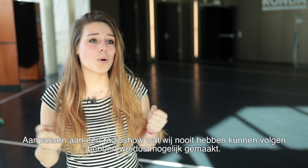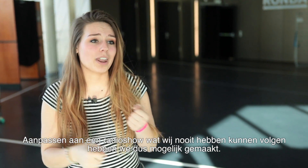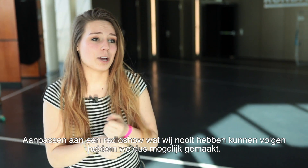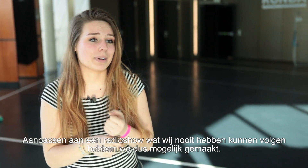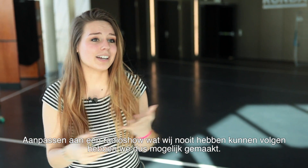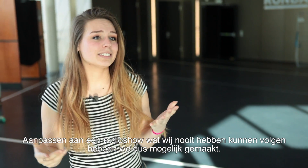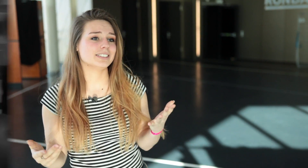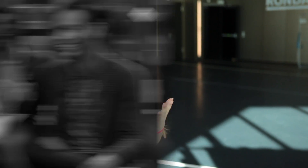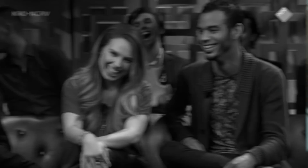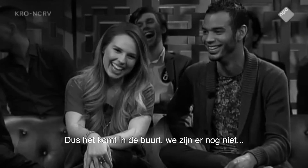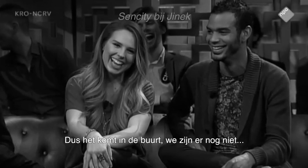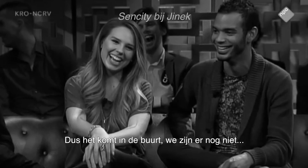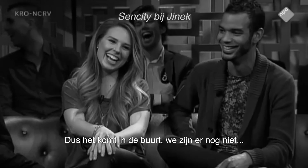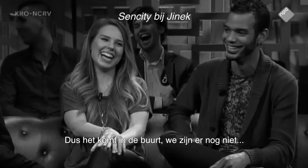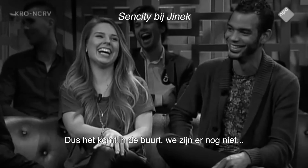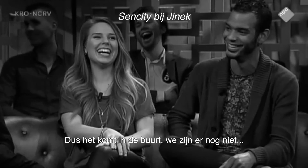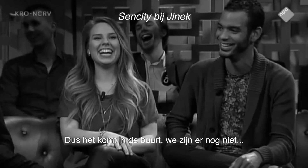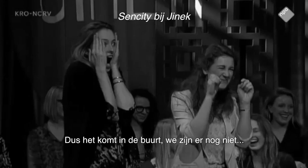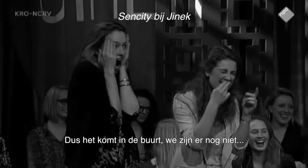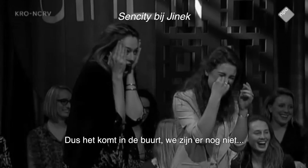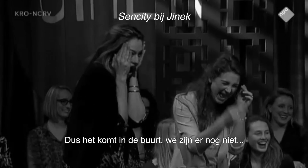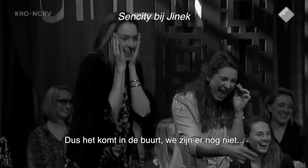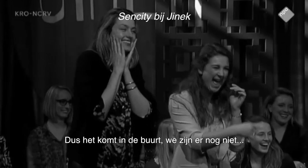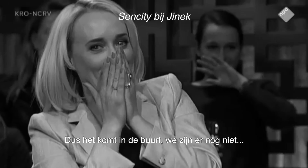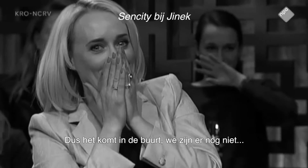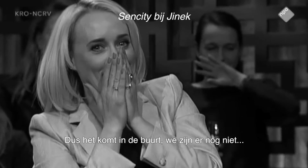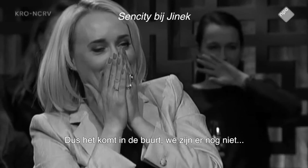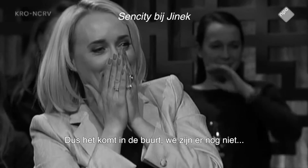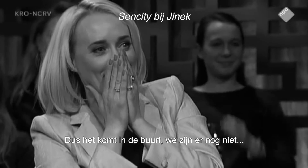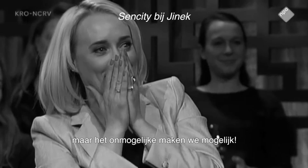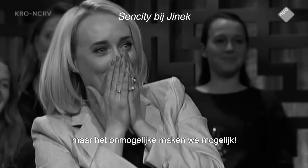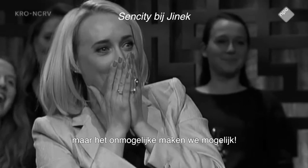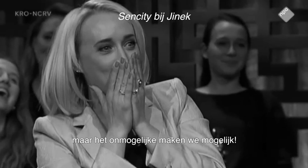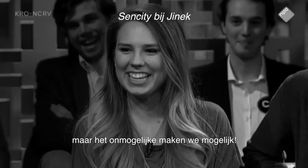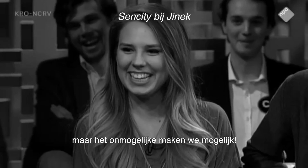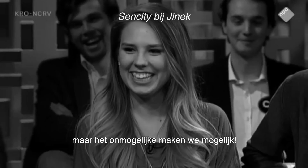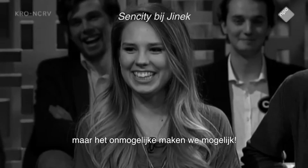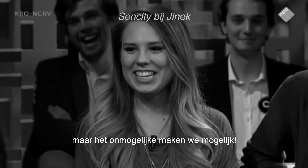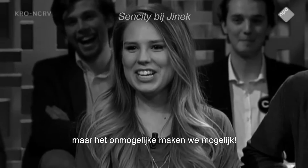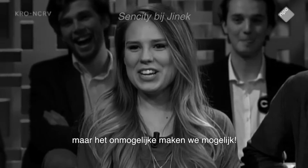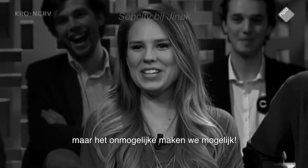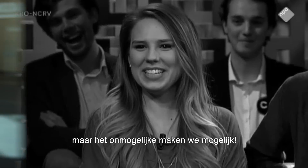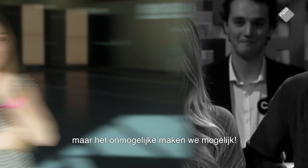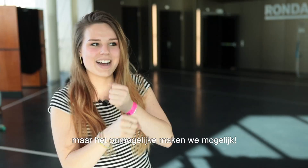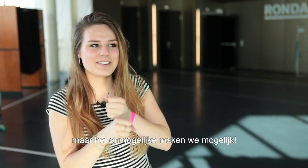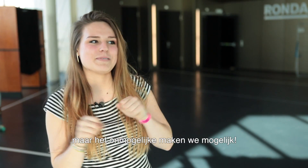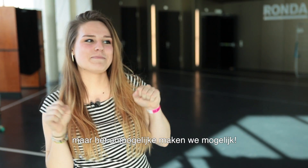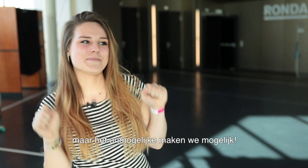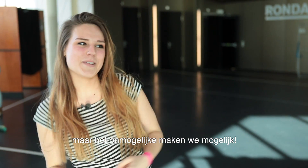mogelijk gemaakt. Dus het komt in het bier. We zijn er nog niet, maar het onmogelijke maken we